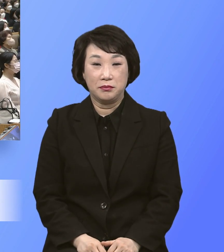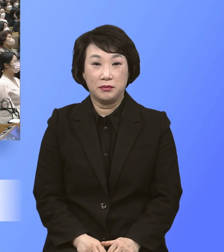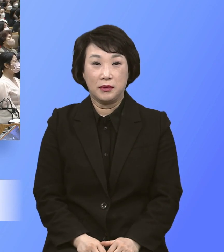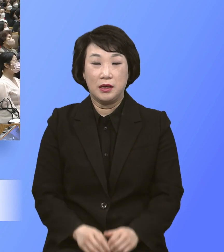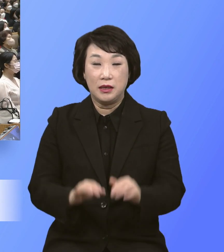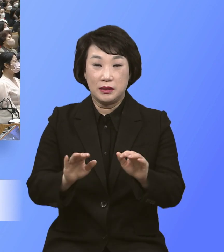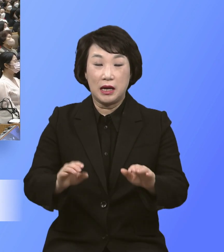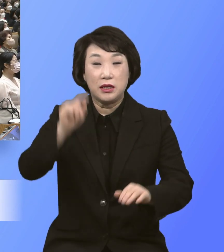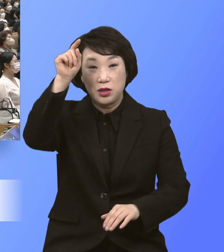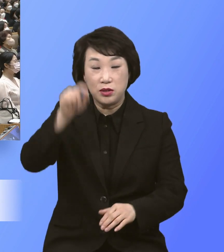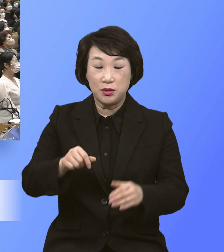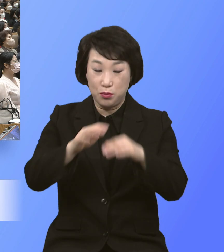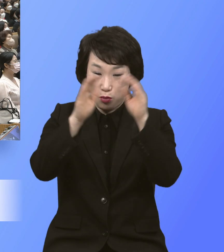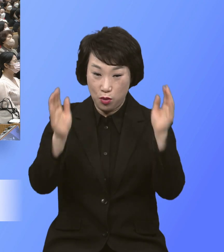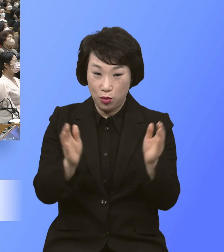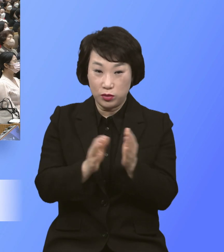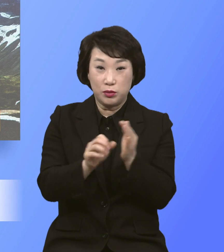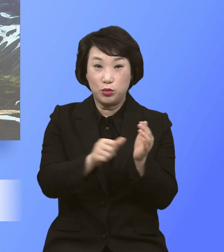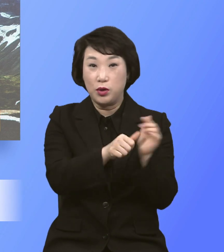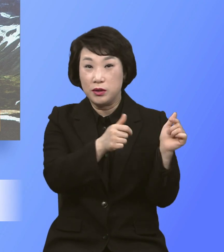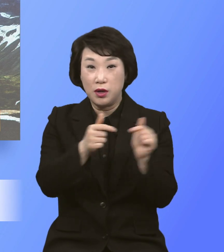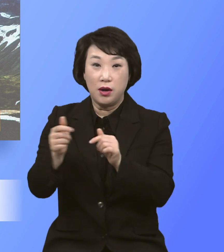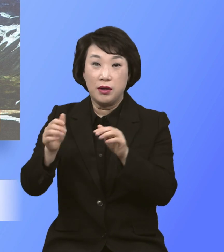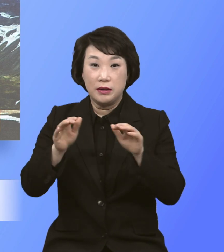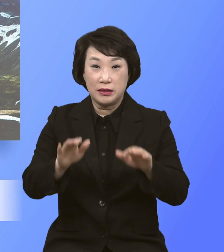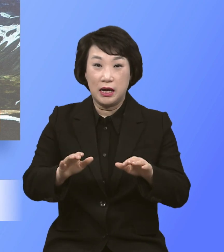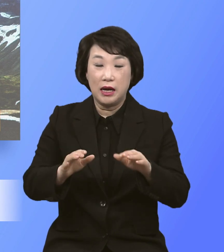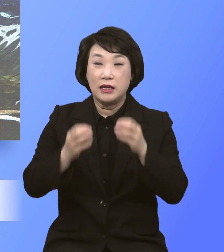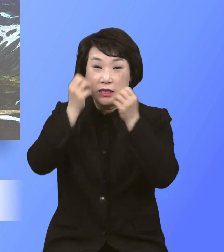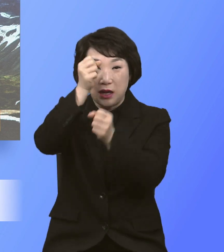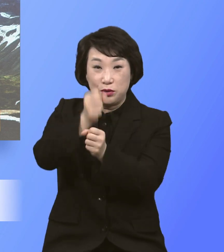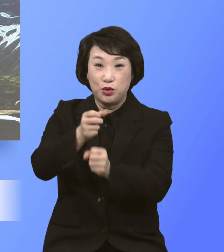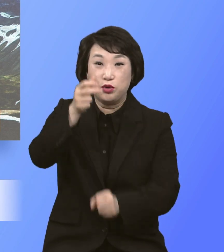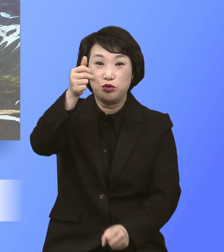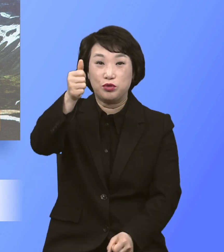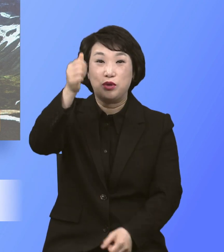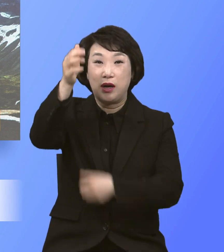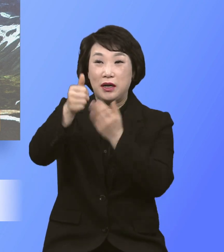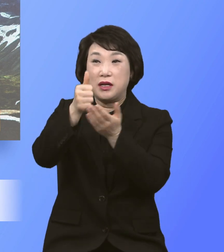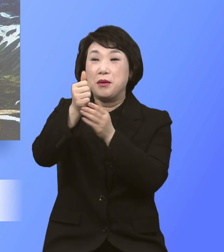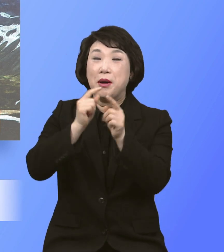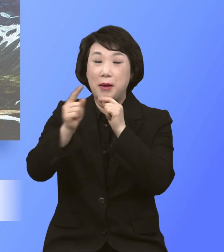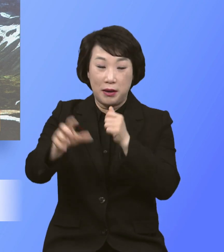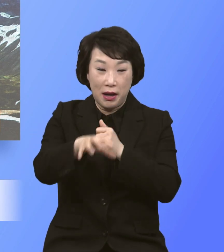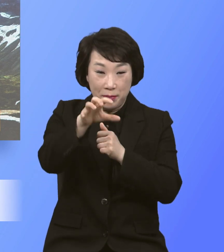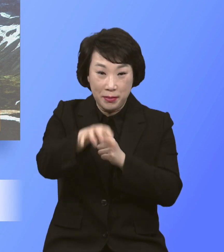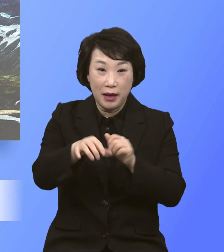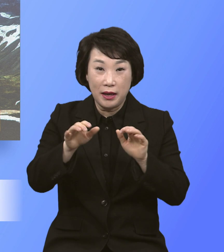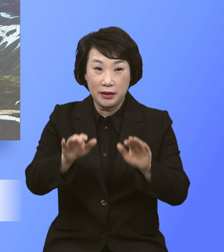그러므로 천지의 모든 만물이 창조자 하나님 말씀 앞에